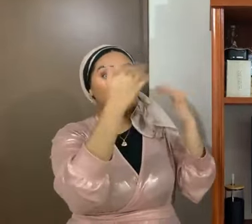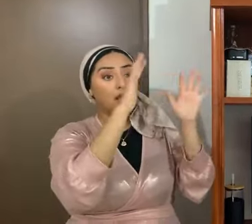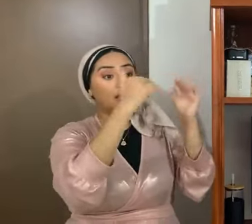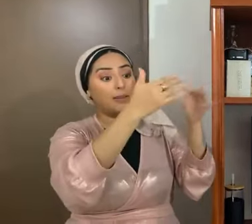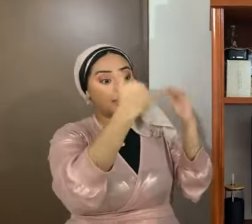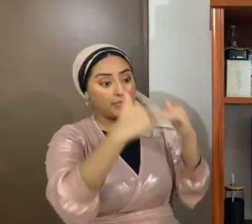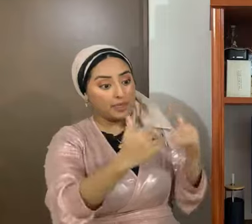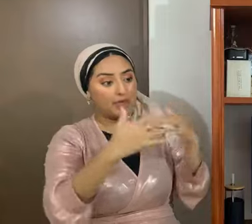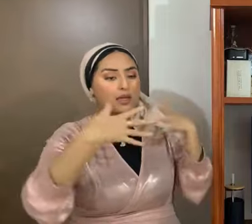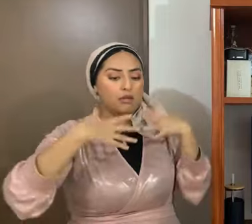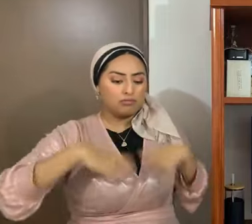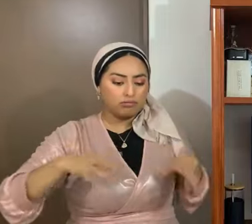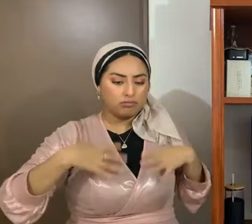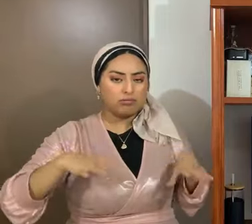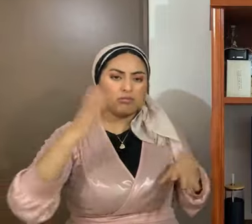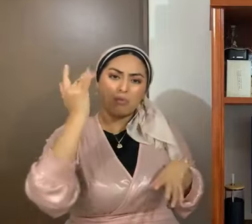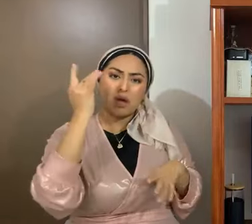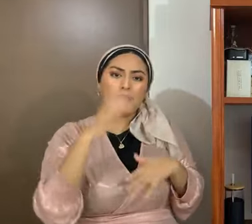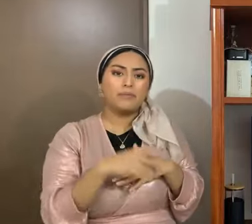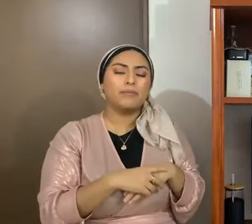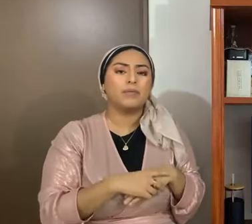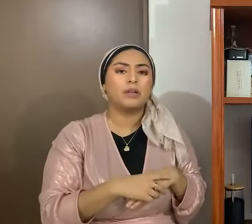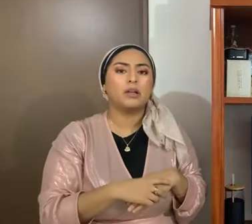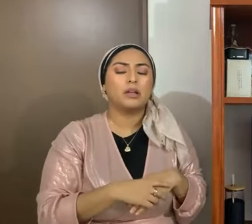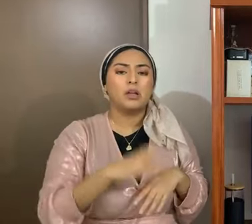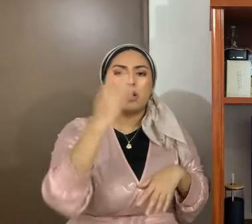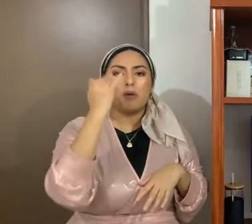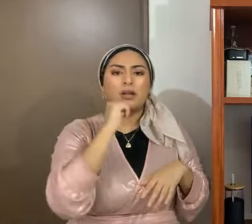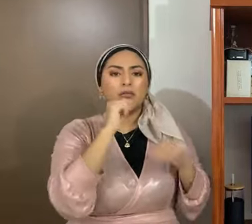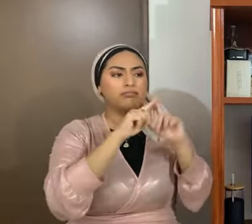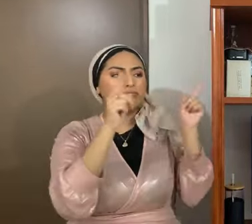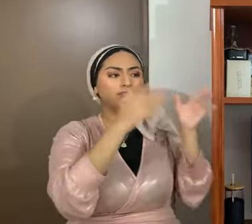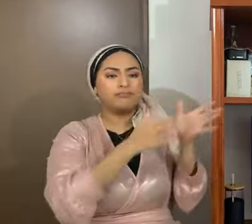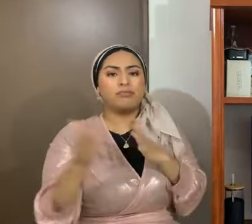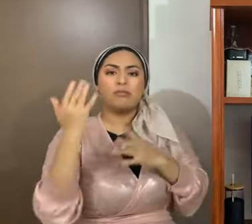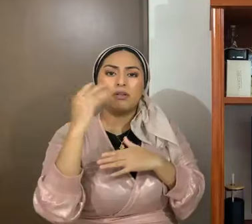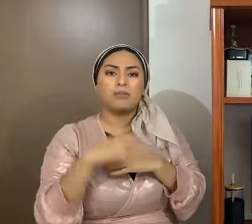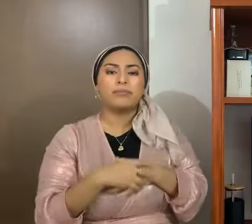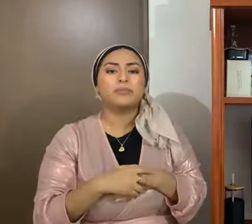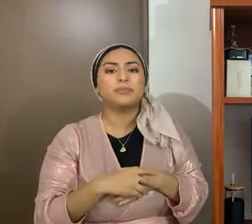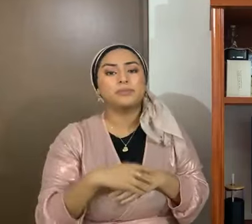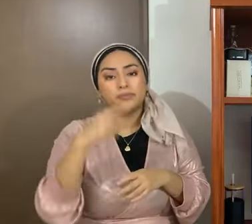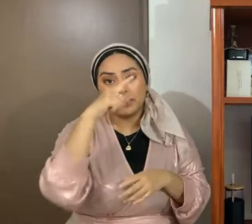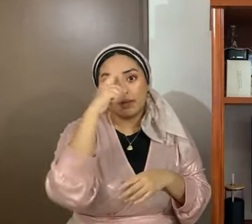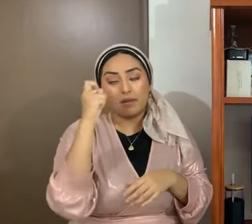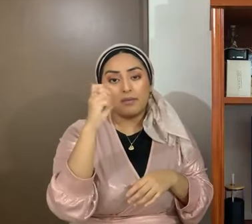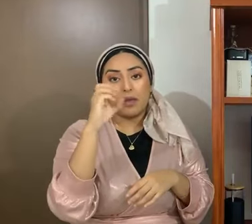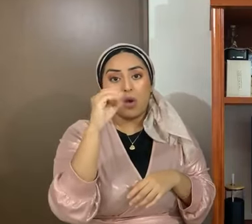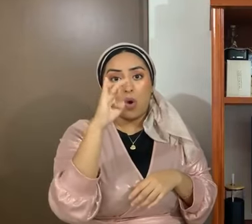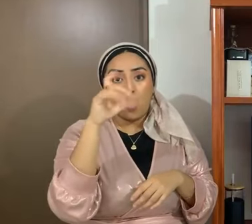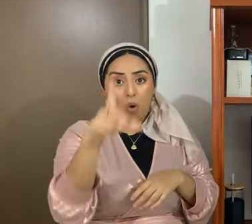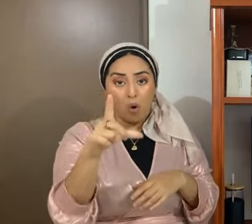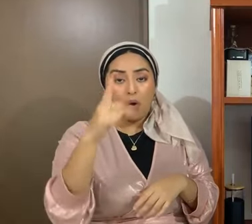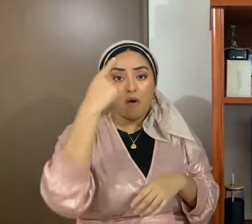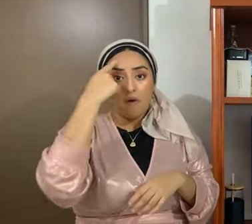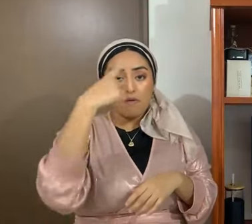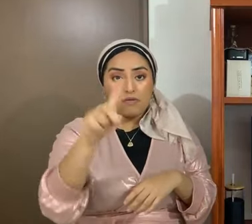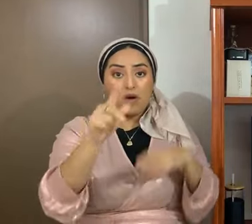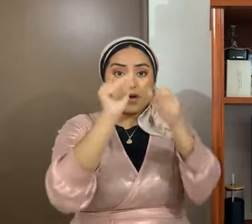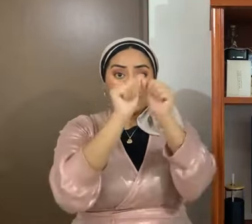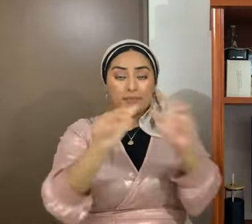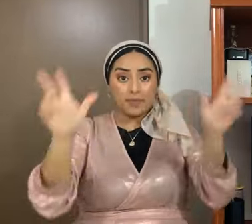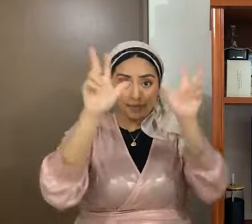después vamos a las vestimentas? ¿Por qué no viene en un orden diferente? Porque el aceite para la